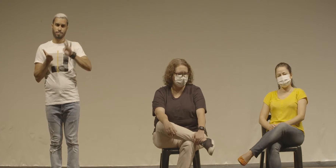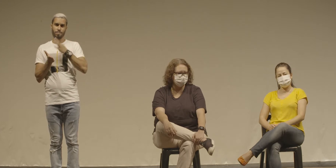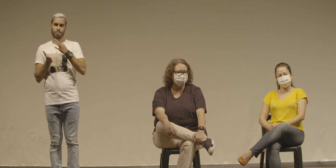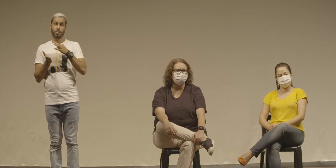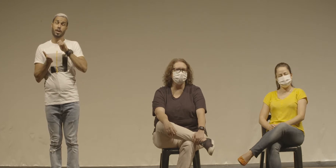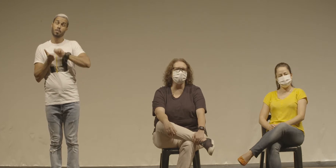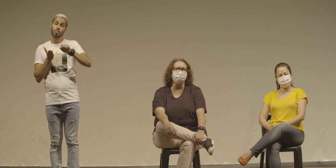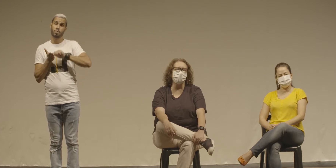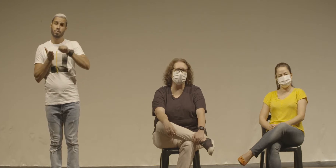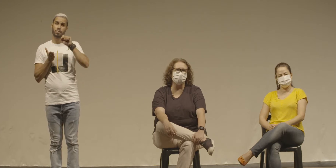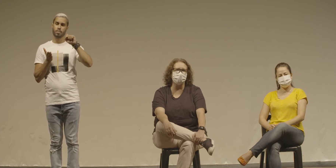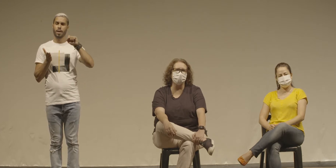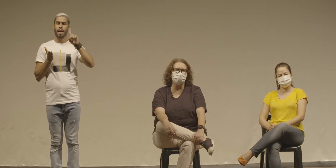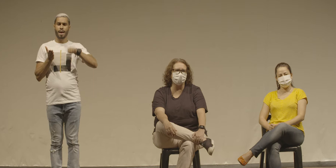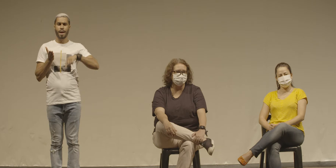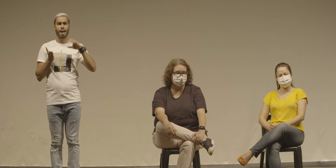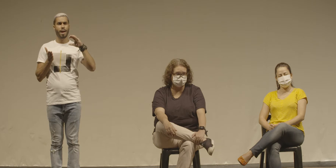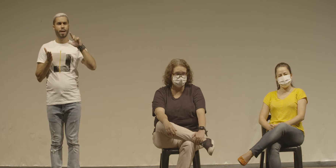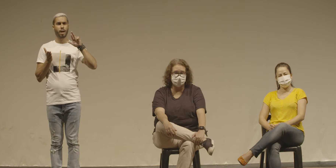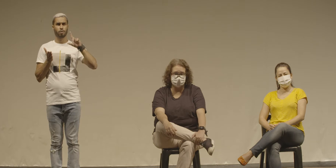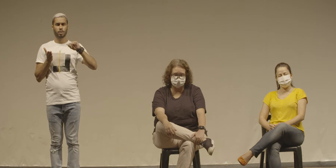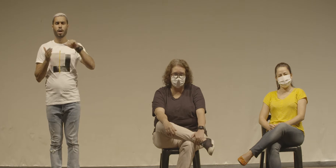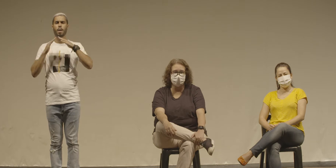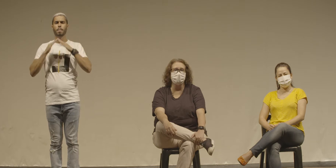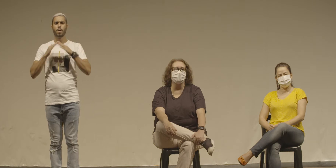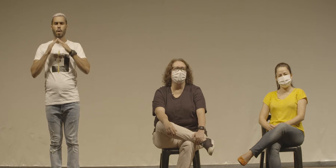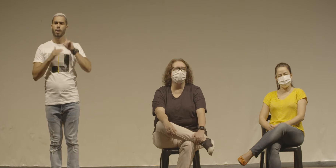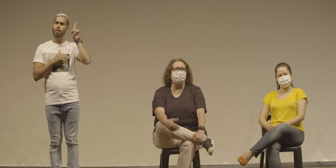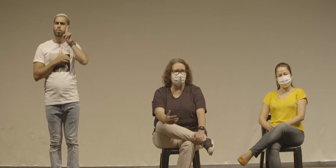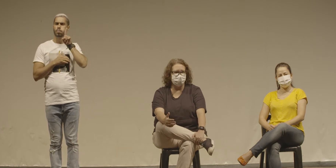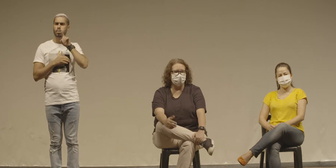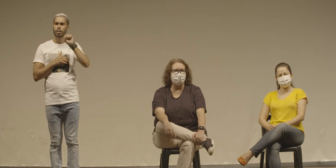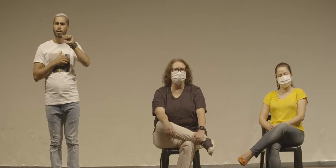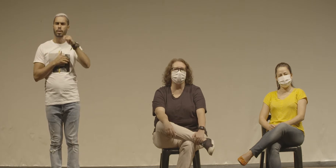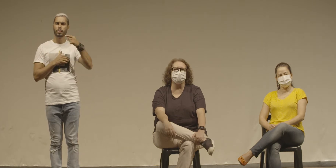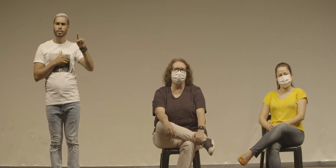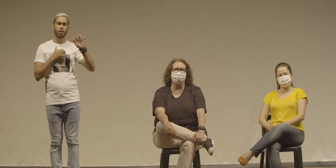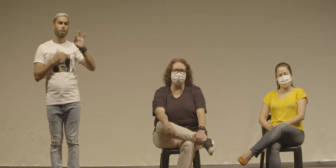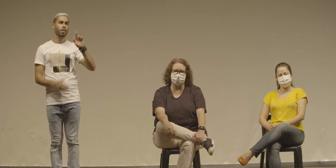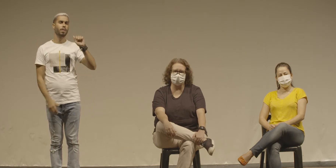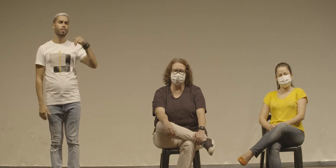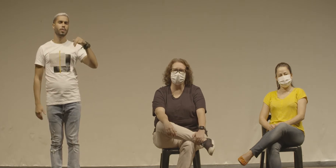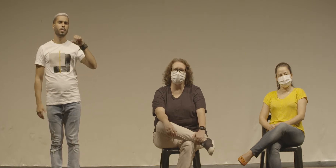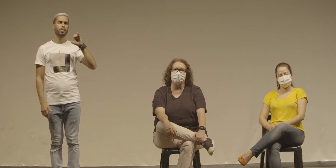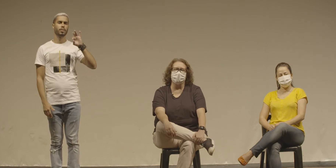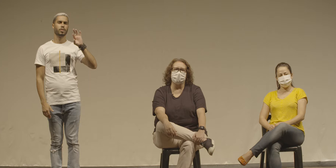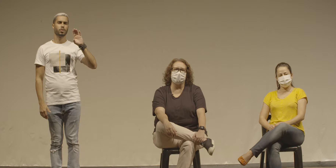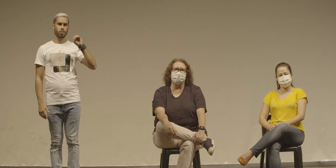do esporte, ela mora em São Francisco, na Califórnia, dá aula lá na Universidade de São